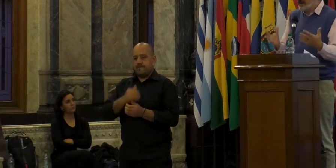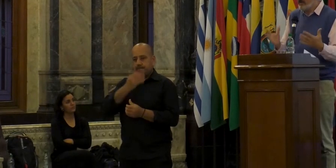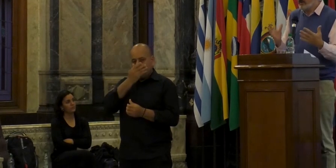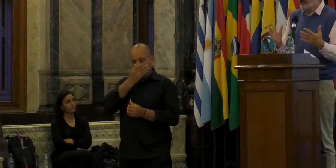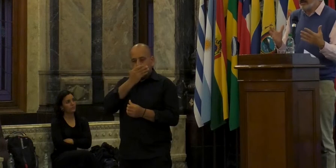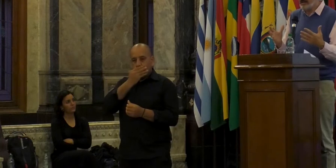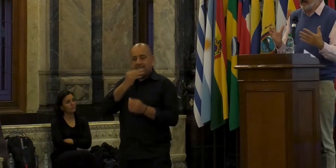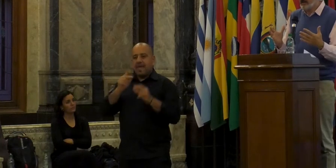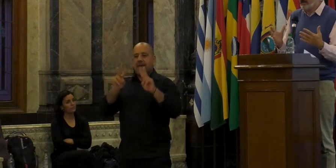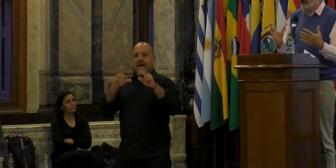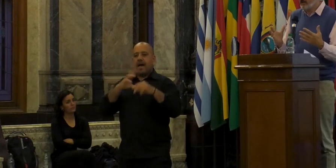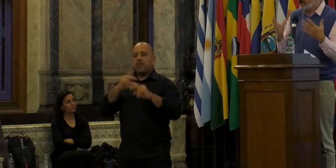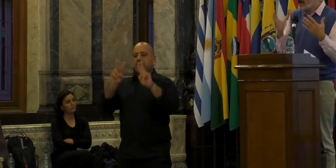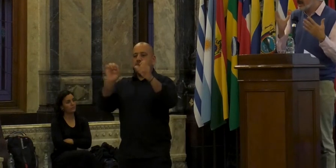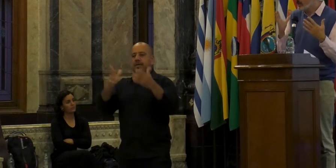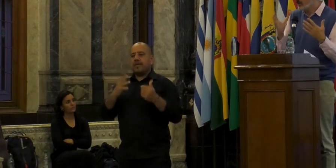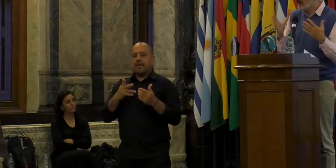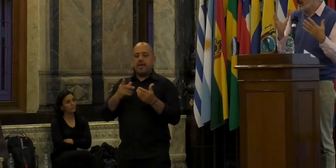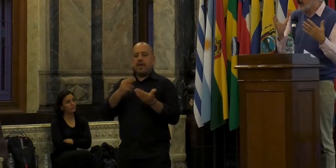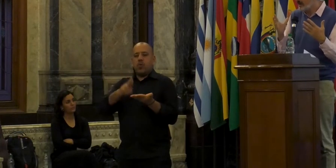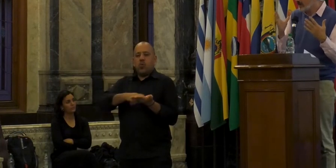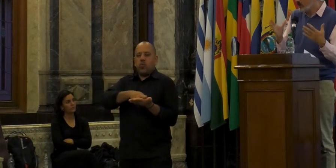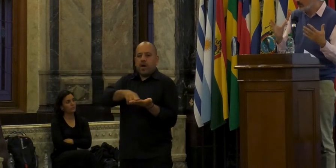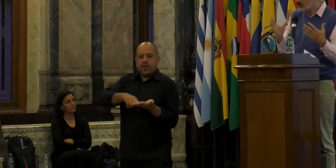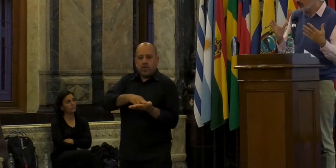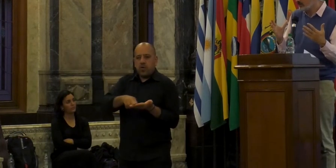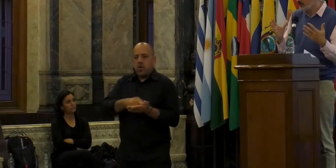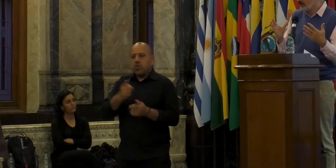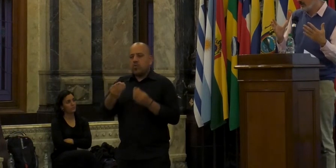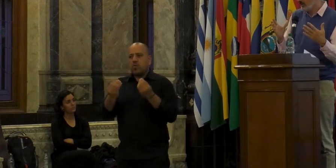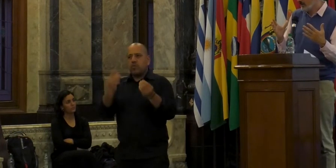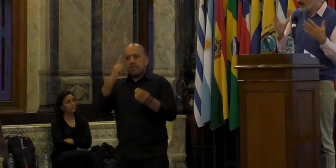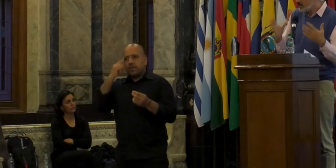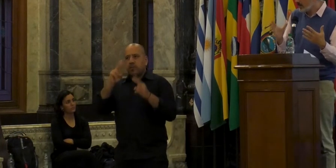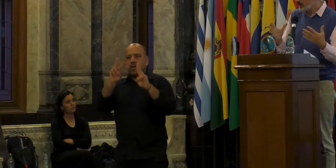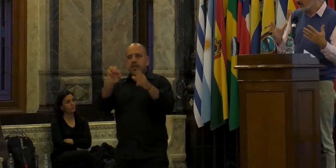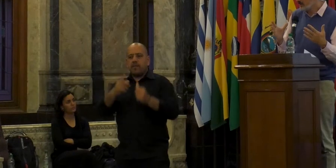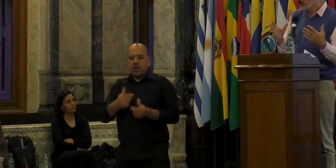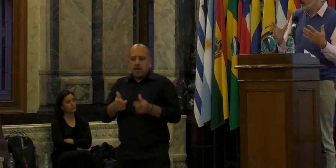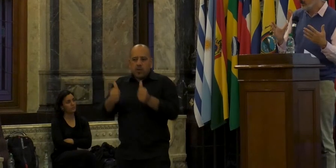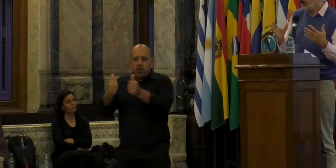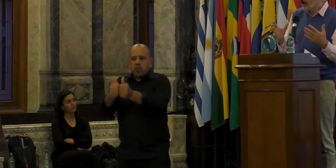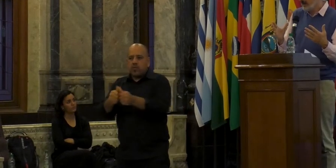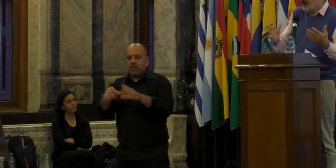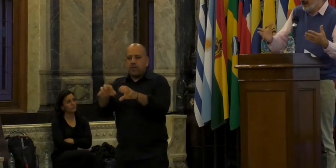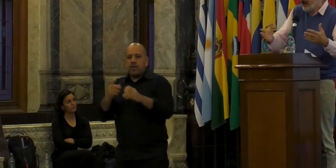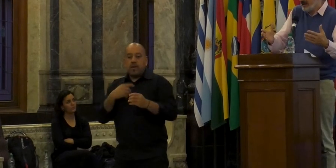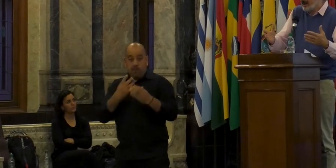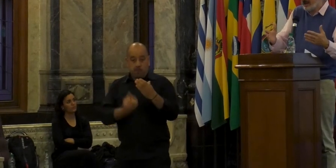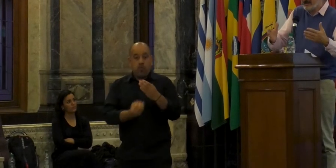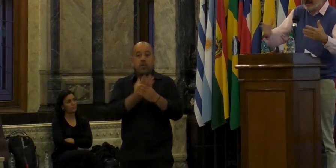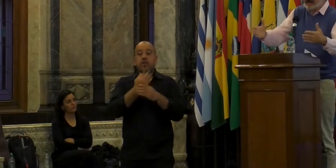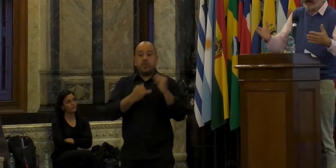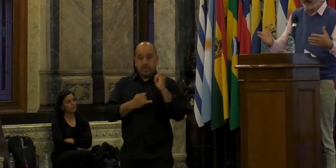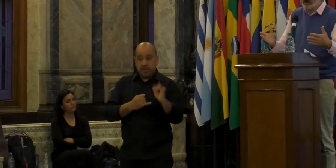un régimen de urbanidad. ¿Cómo pensamos hoy día el vivir juntos, el ser modernos